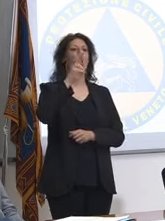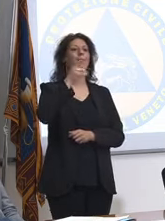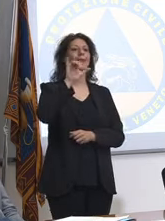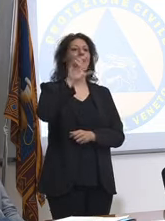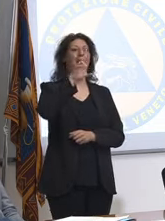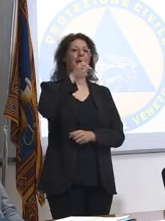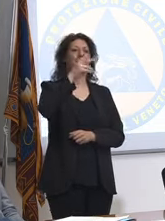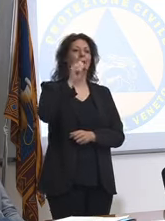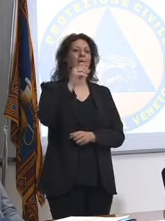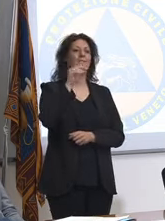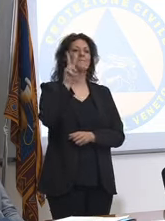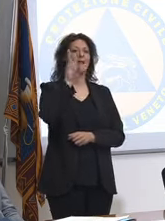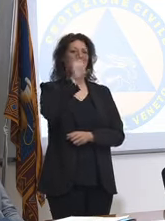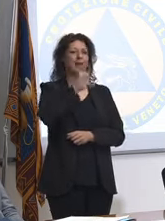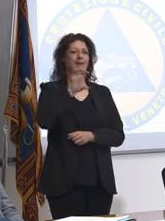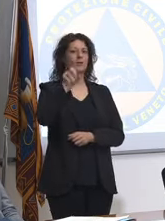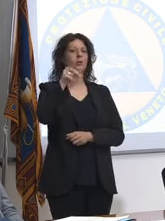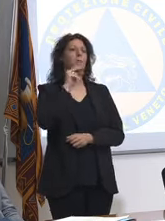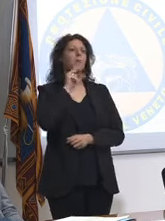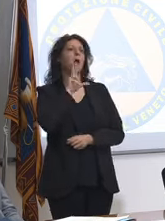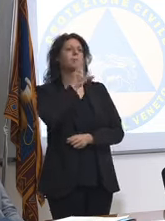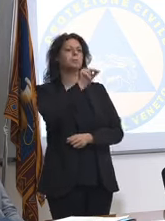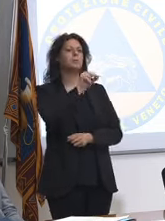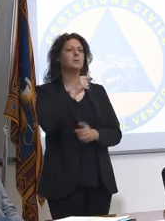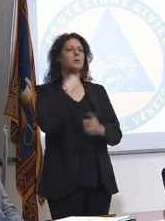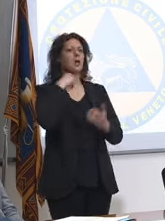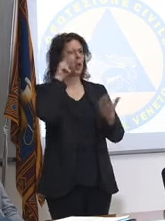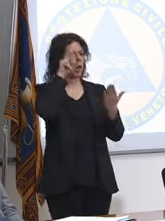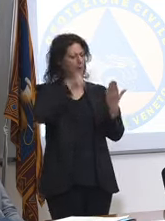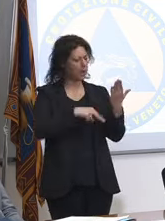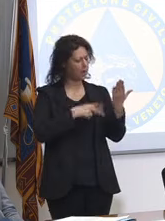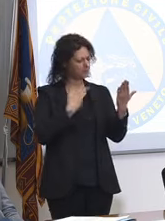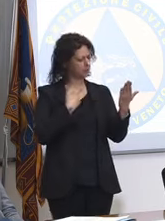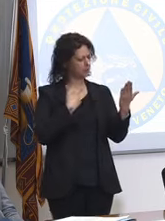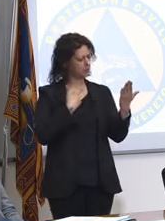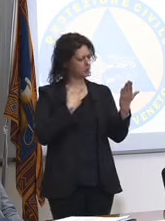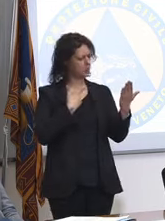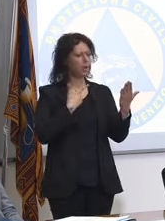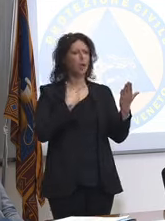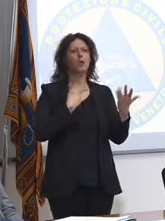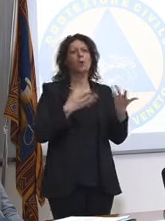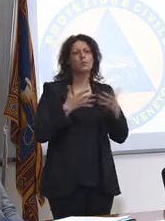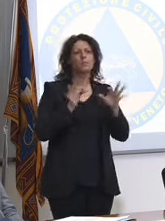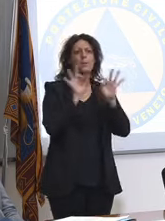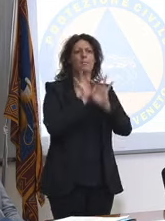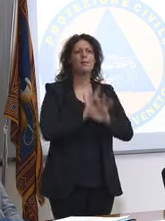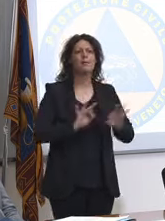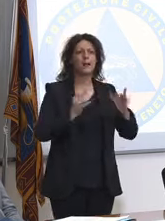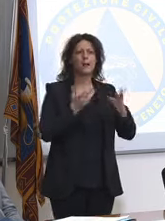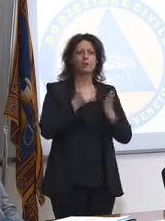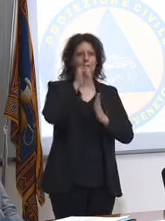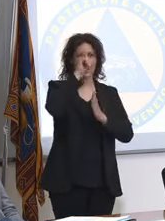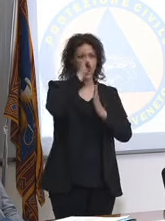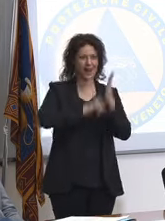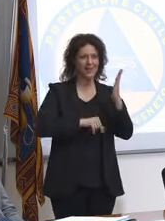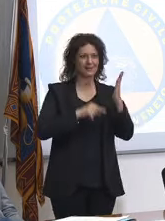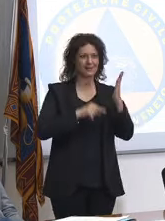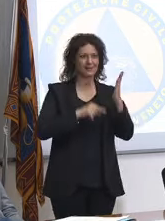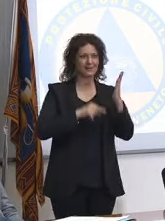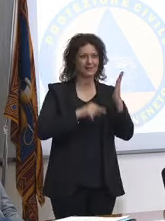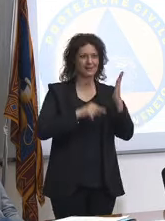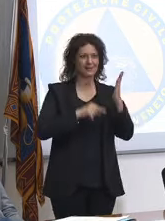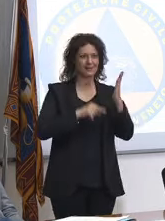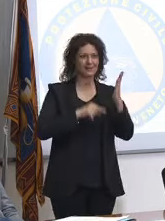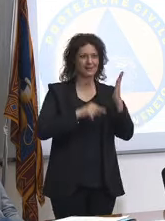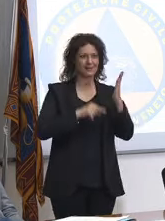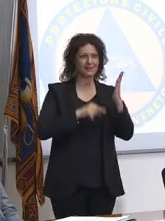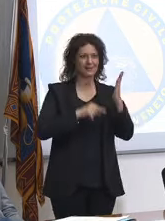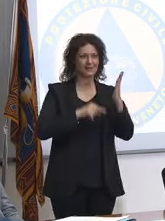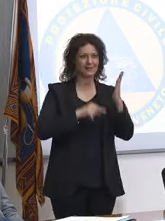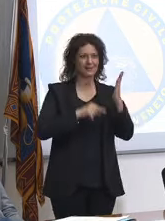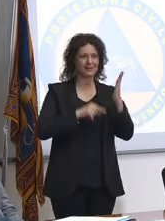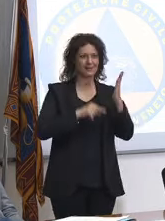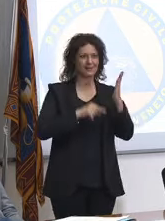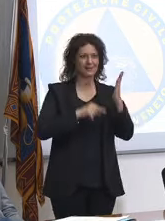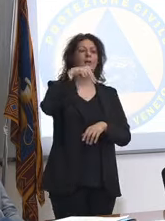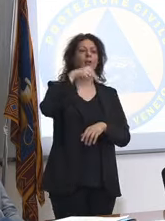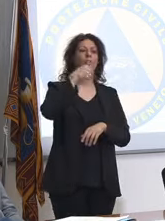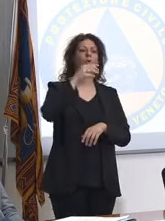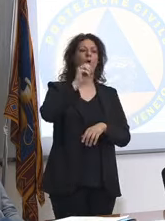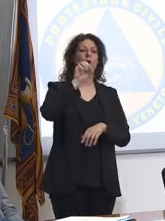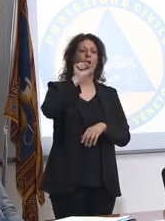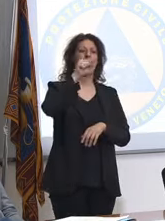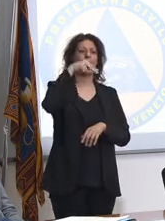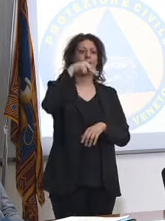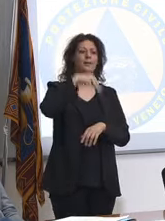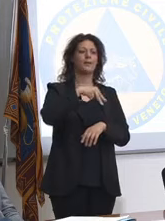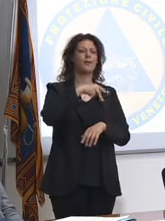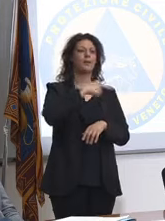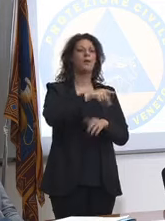giorno io ho predisposto una lettera su indicazione del dottor Mantoan, che è direttore dell'area sanità e sociale, per chiedere